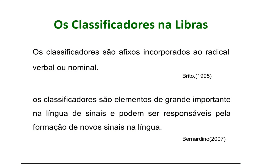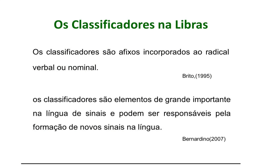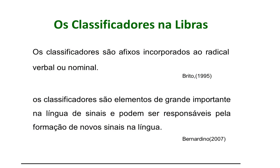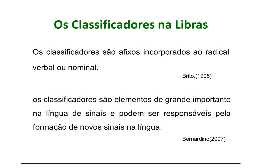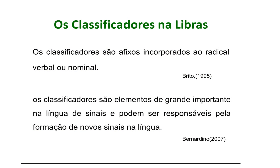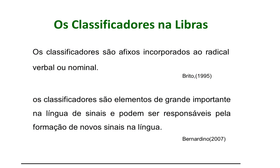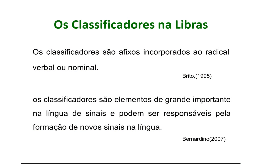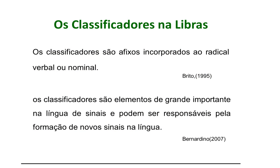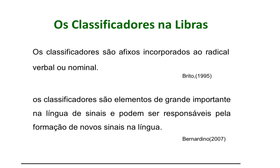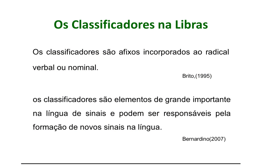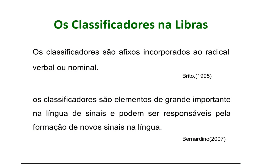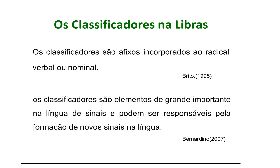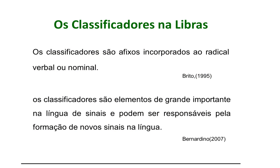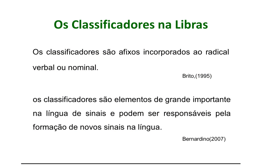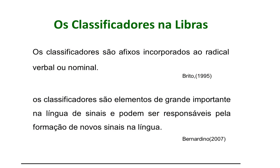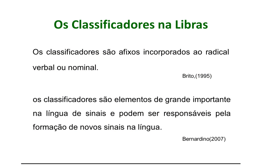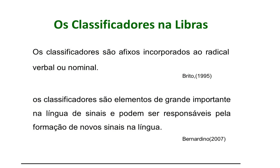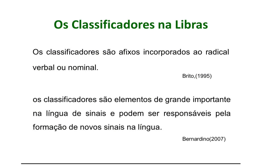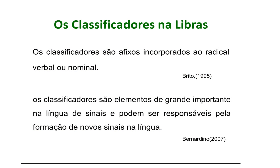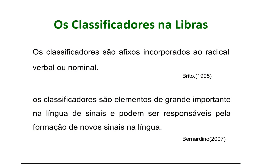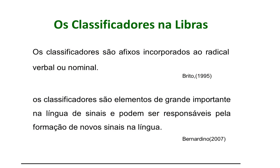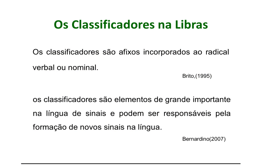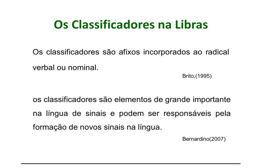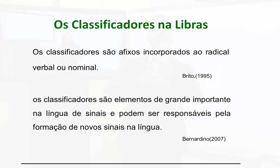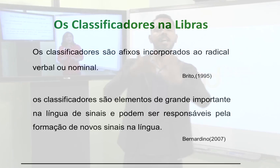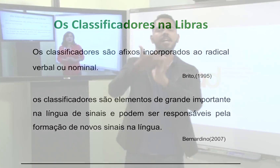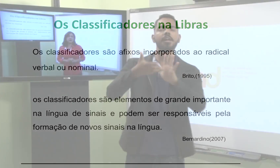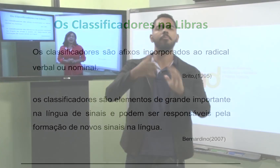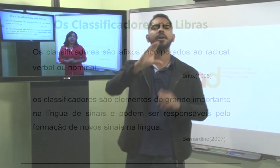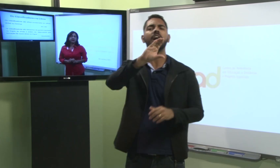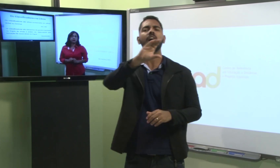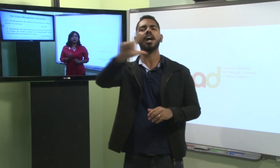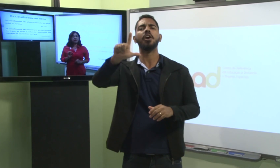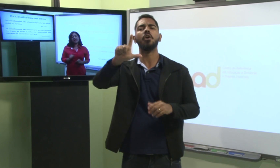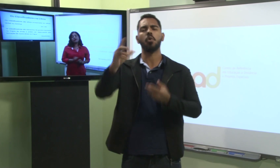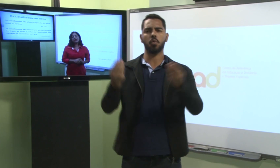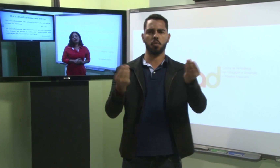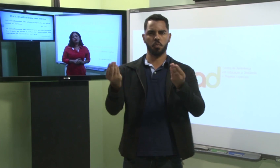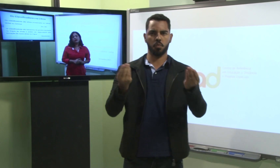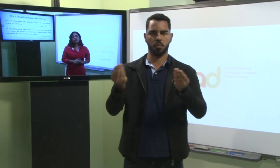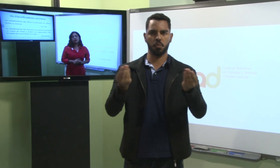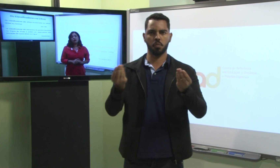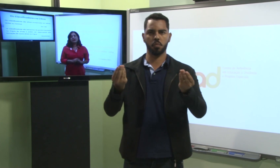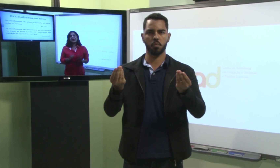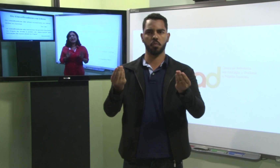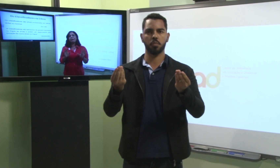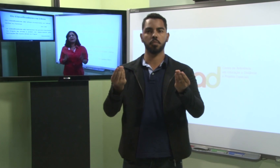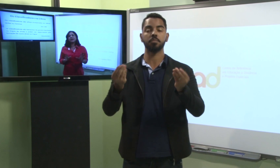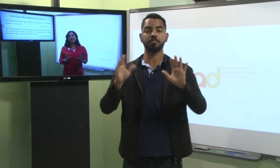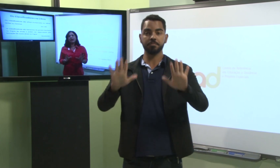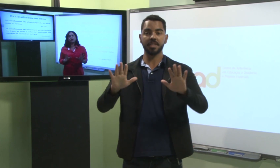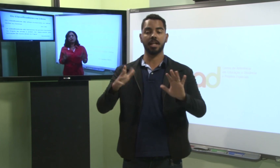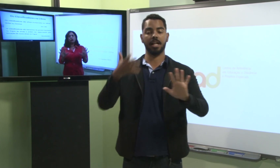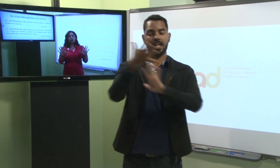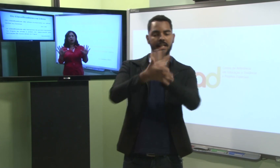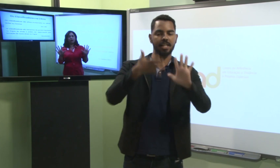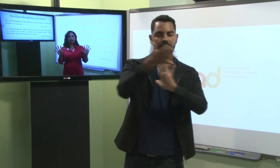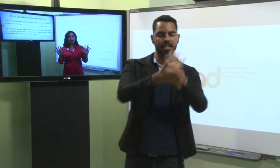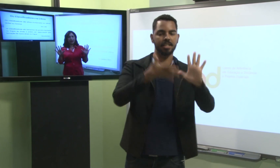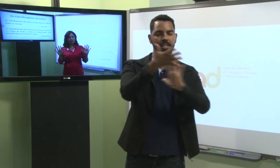Os classificadores na Libras. Na língua de sinais, os classificadores são formas representadas